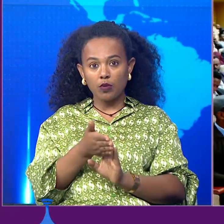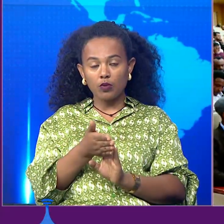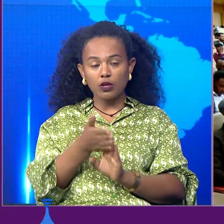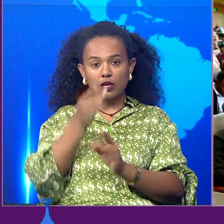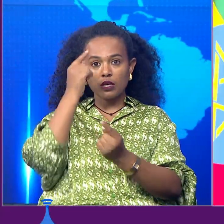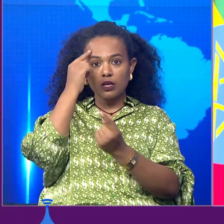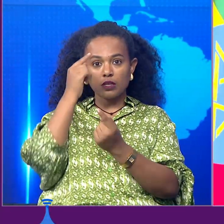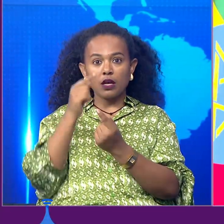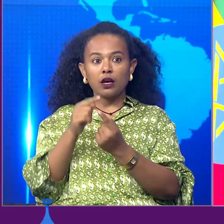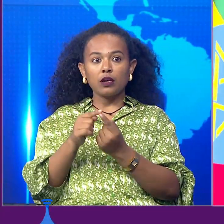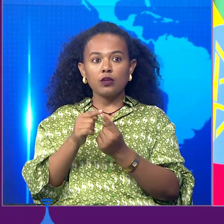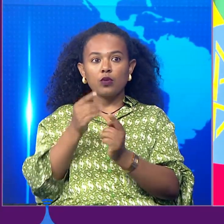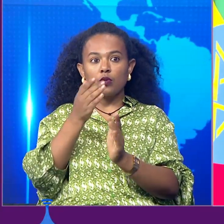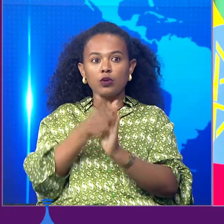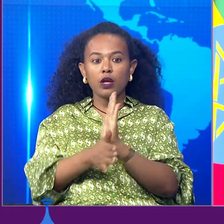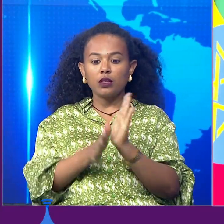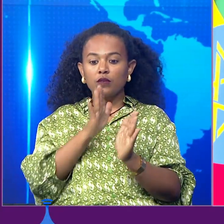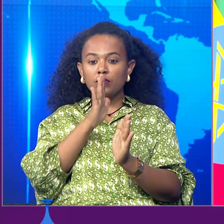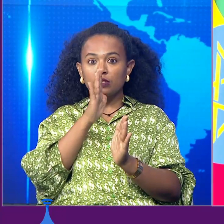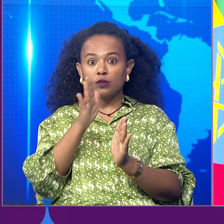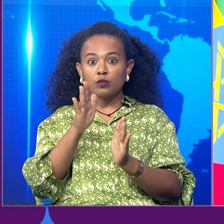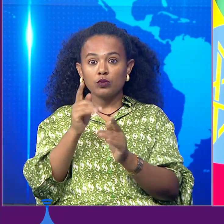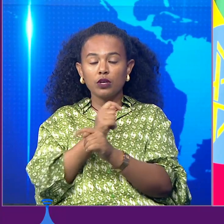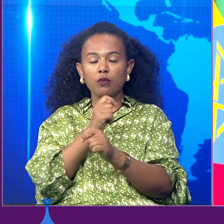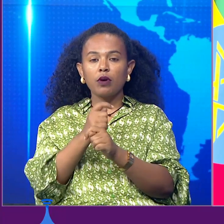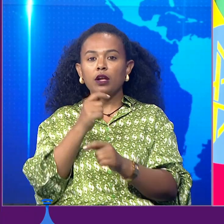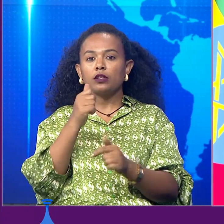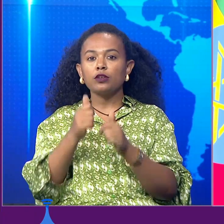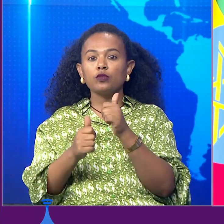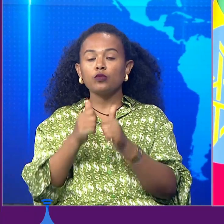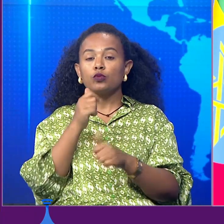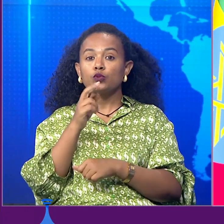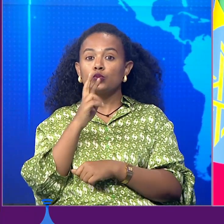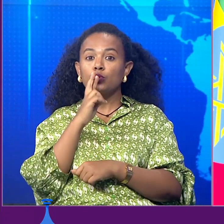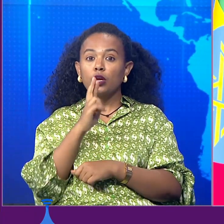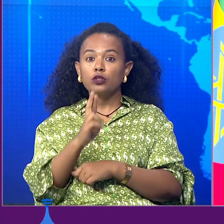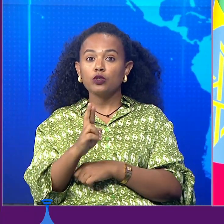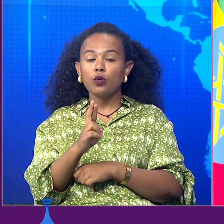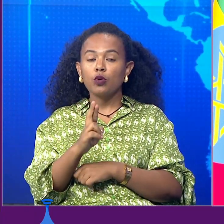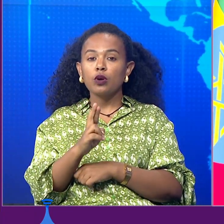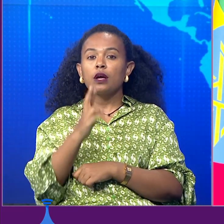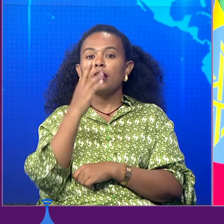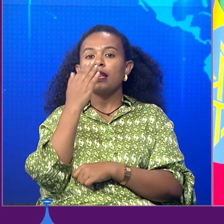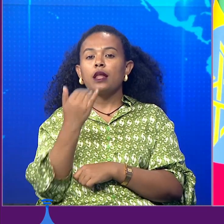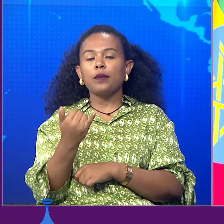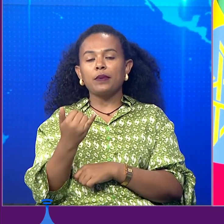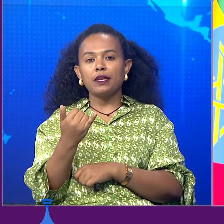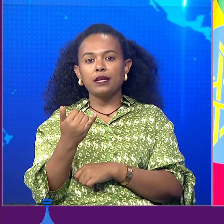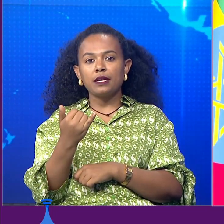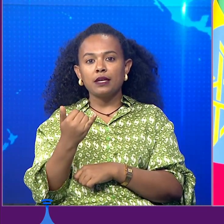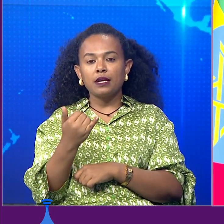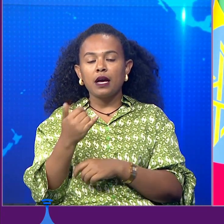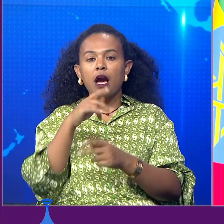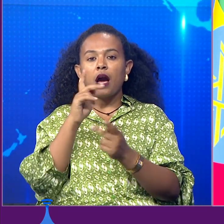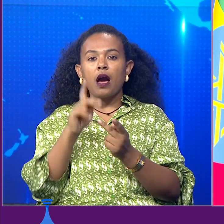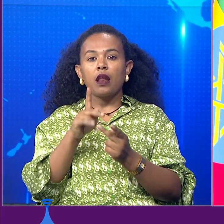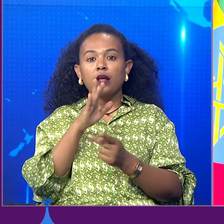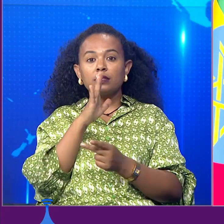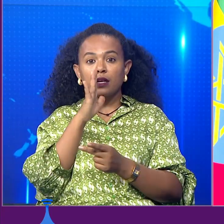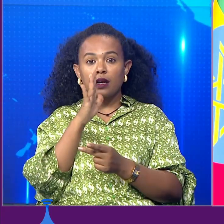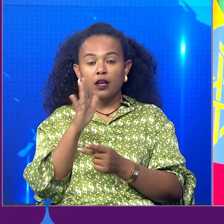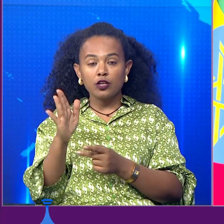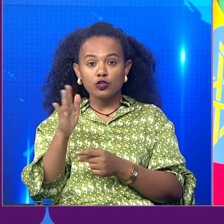ታቅደው ያልተፈጸሙ ተግባራት የትኞቹ ናቸው? ለምን አላሳካናቸውም